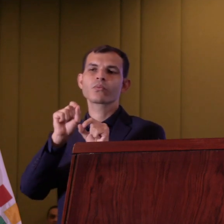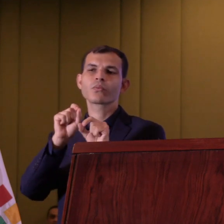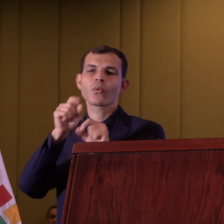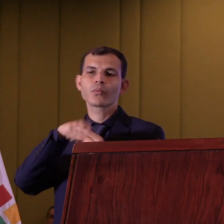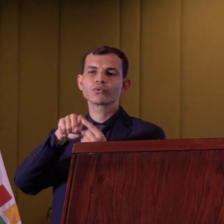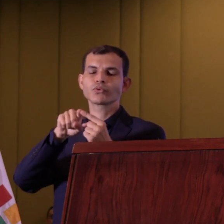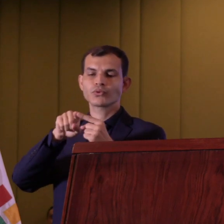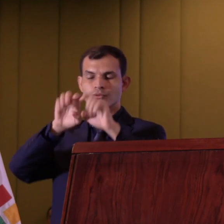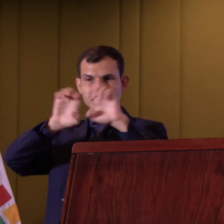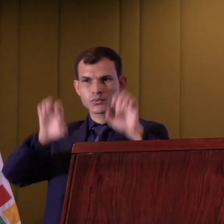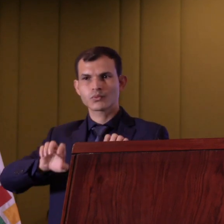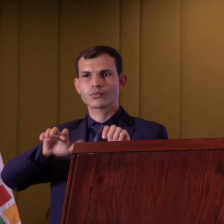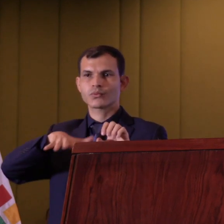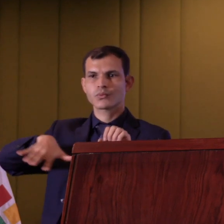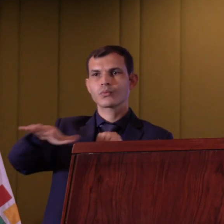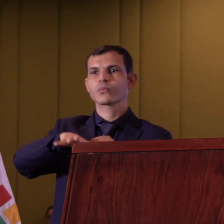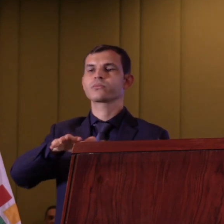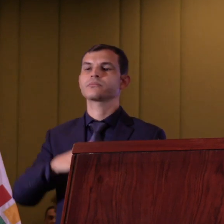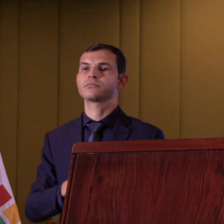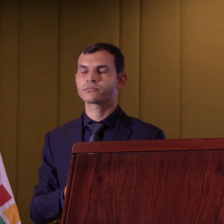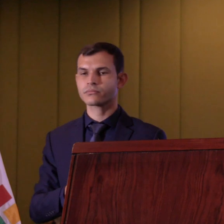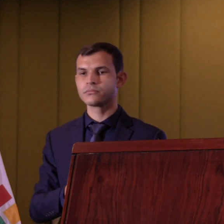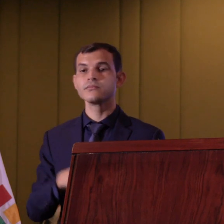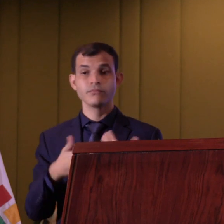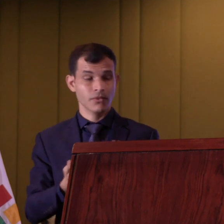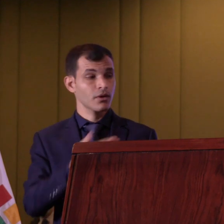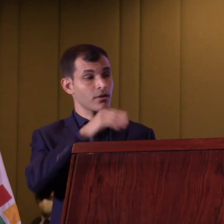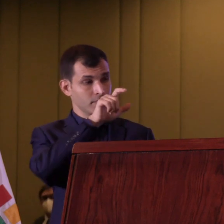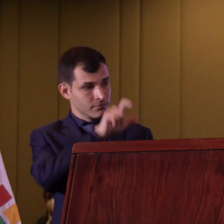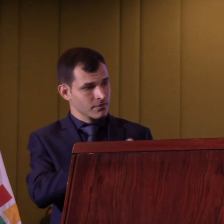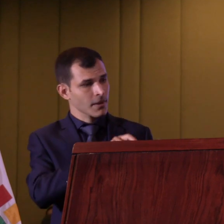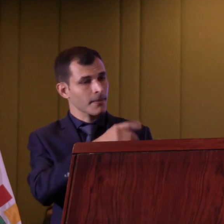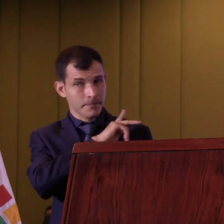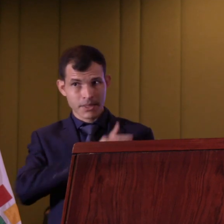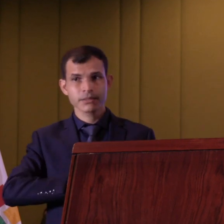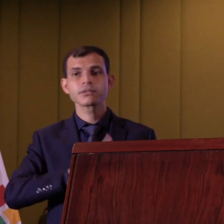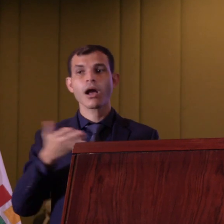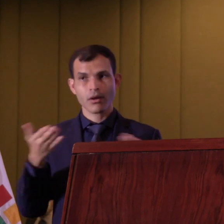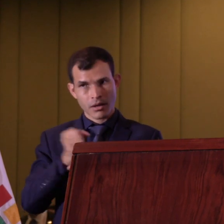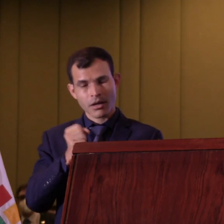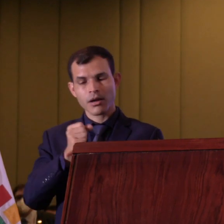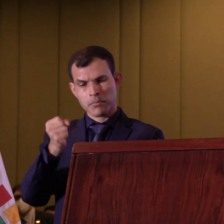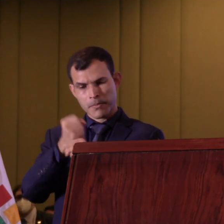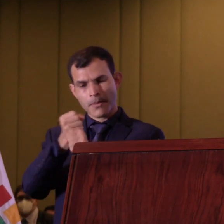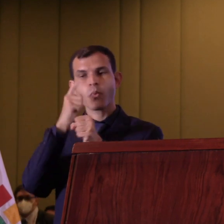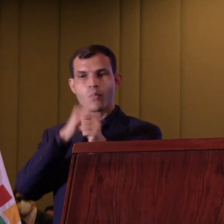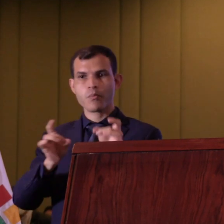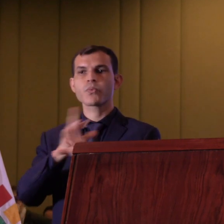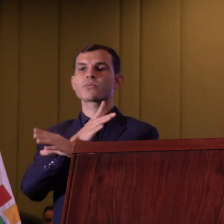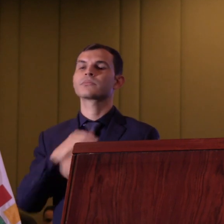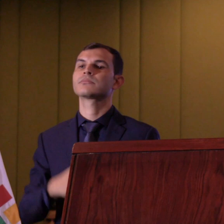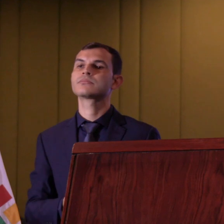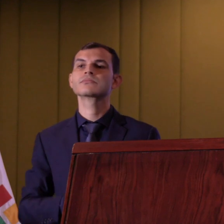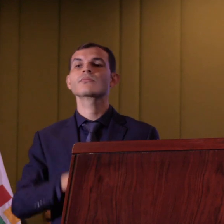R$1,6 bilhões, como a ponte de integração, que, presidente, será entregue este ano, o senhor tem a certeza. Governador